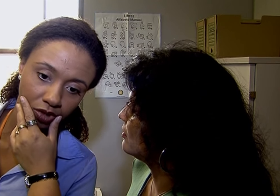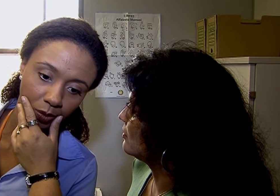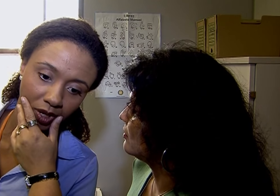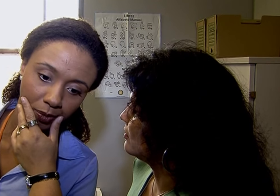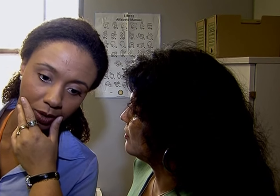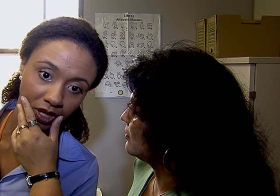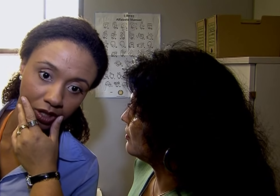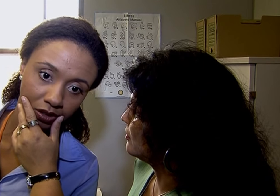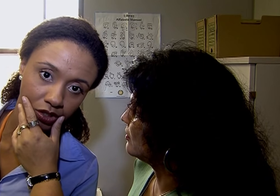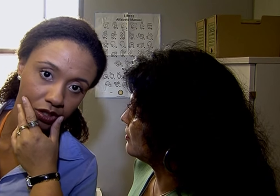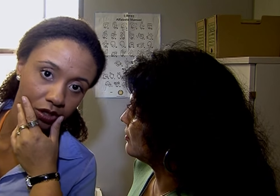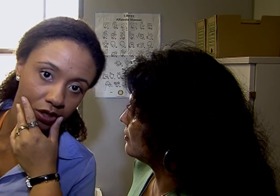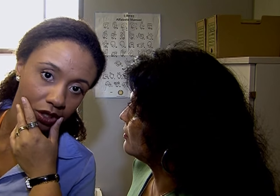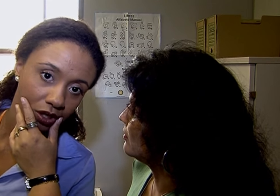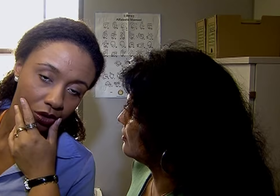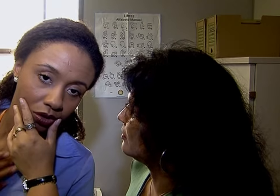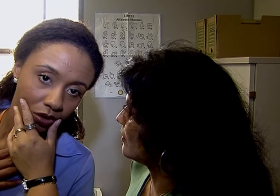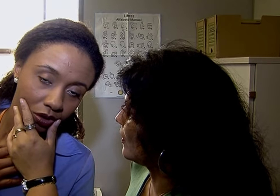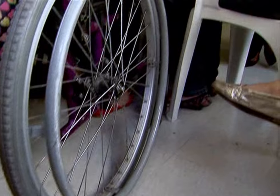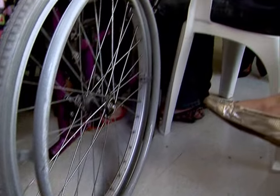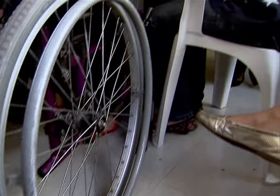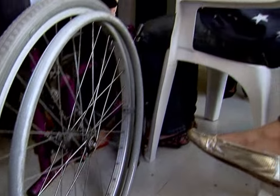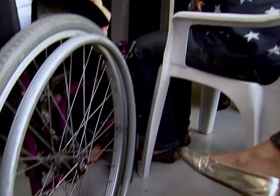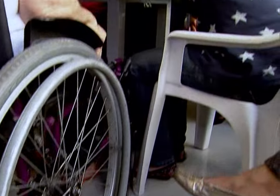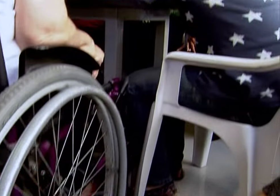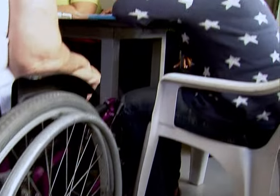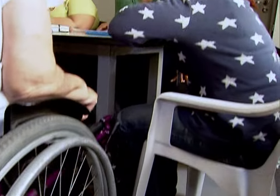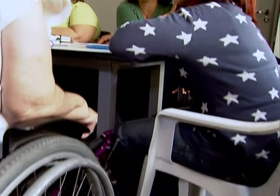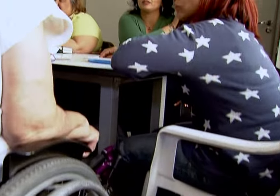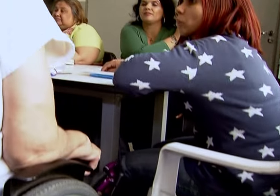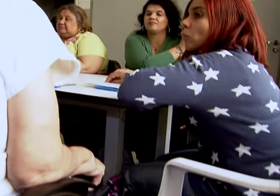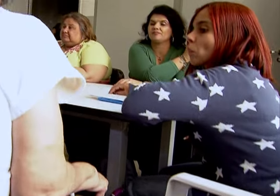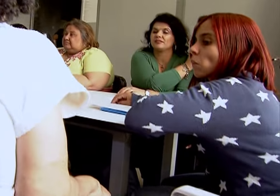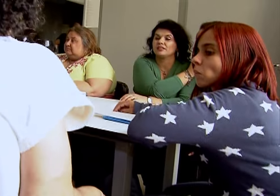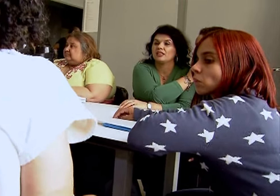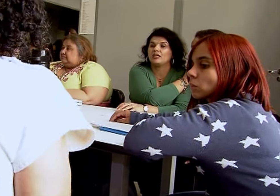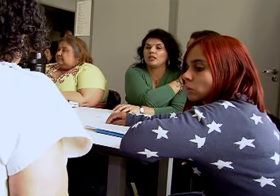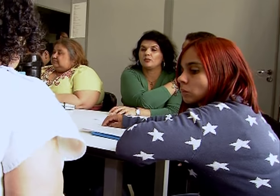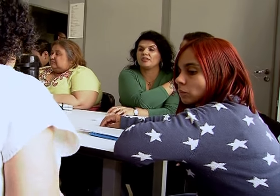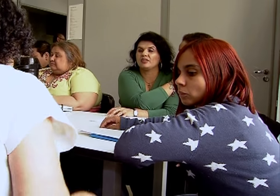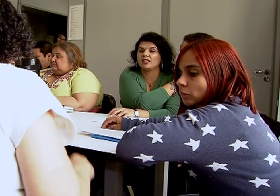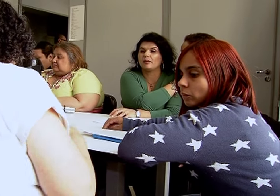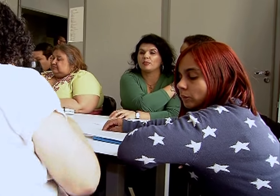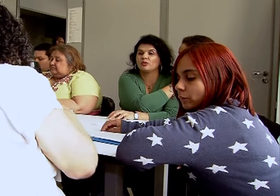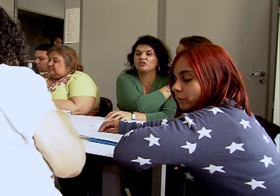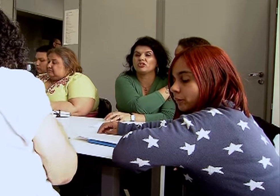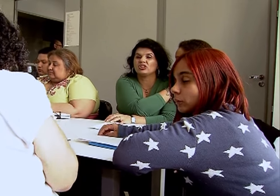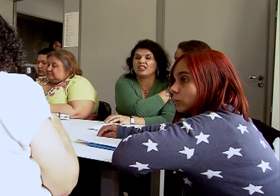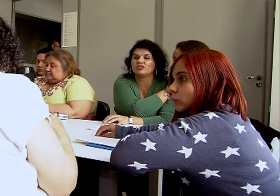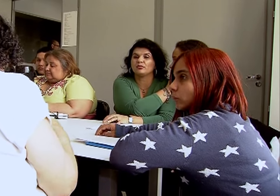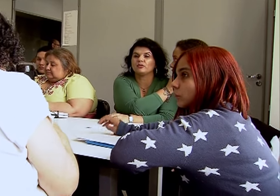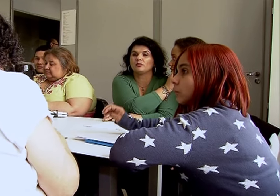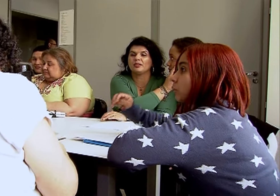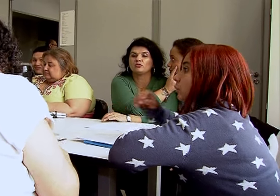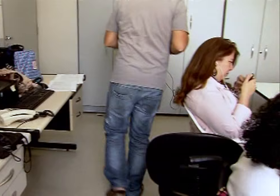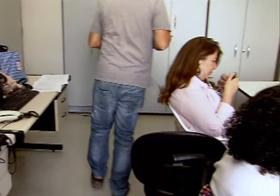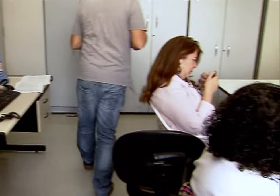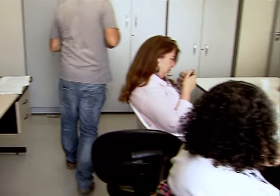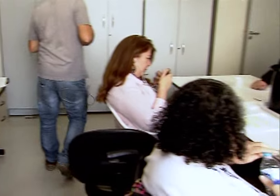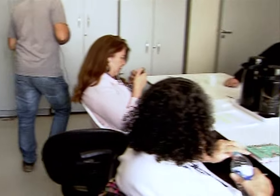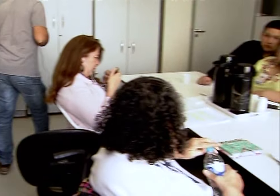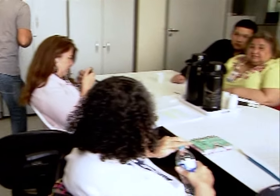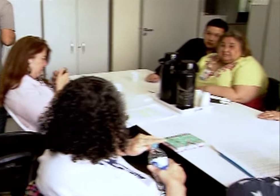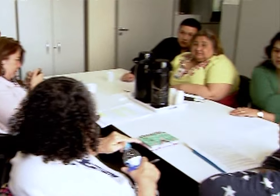vibração e também o movimento do maxilar. Desde setembro, serviços especializados como esse são oferecidos de graça